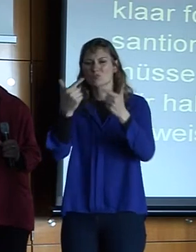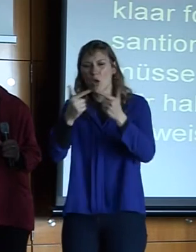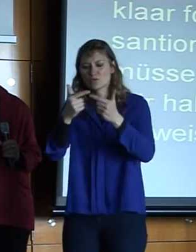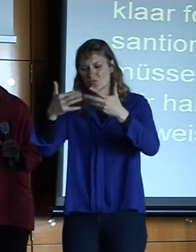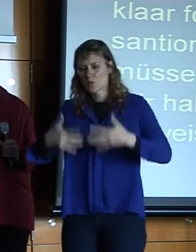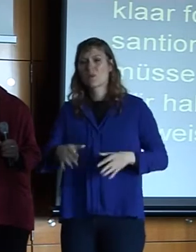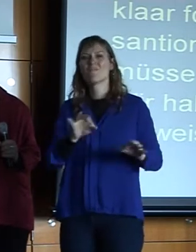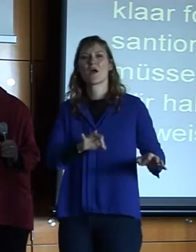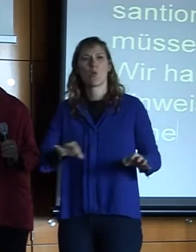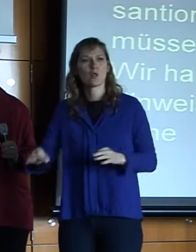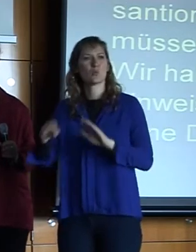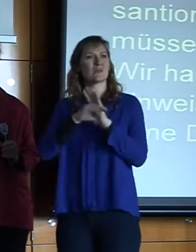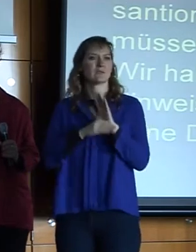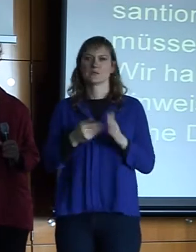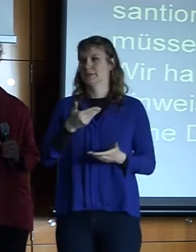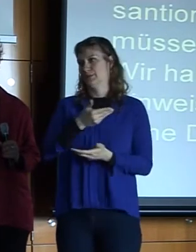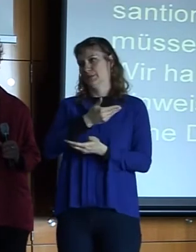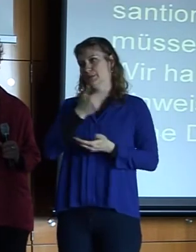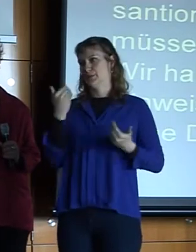Verordnungen. Wir haben die